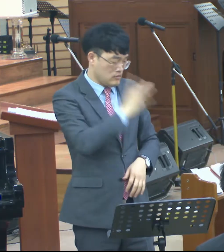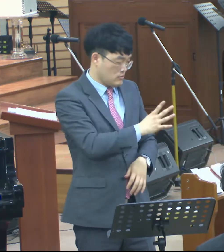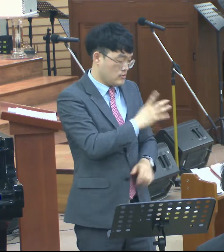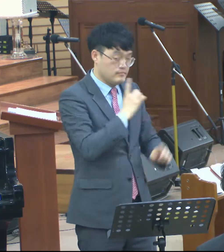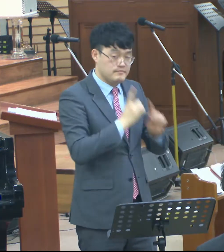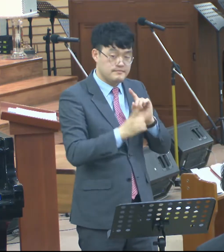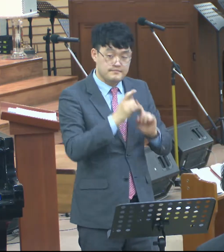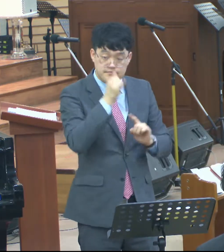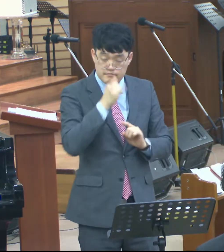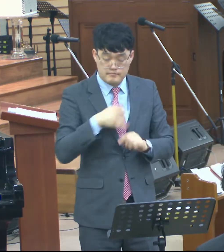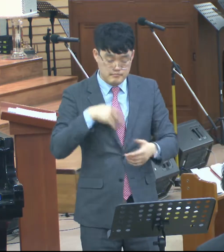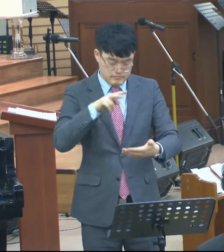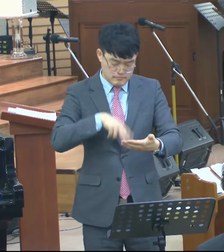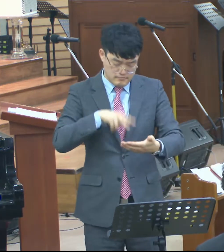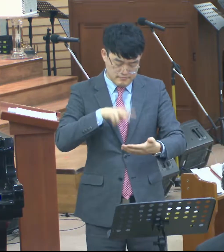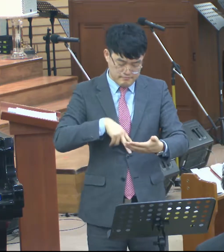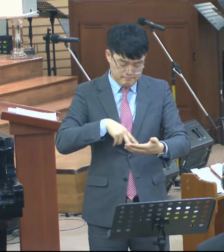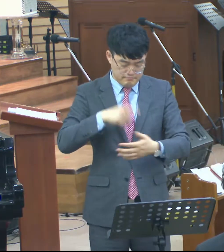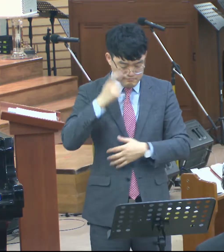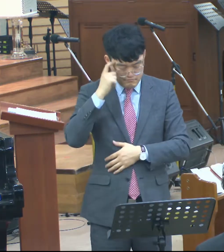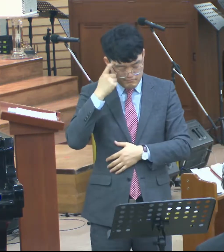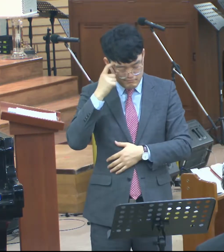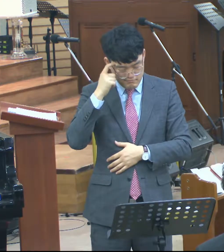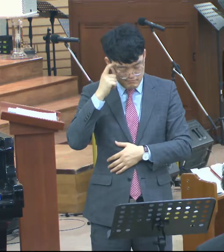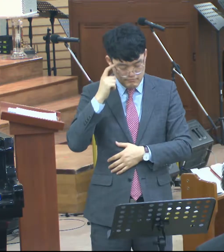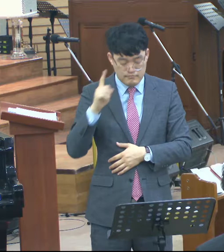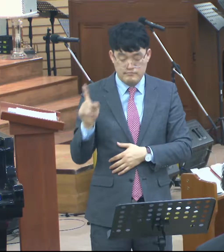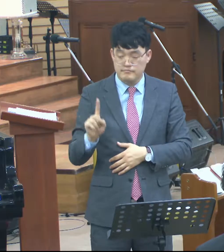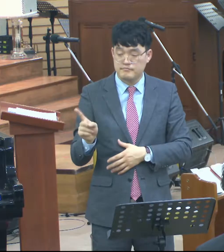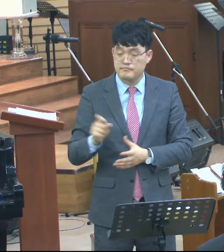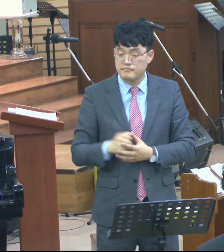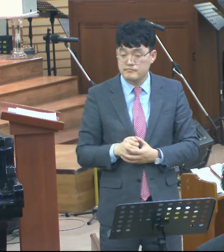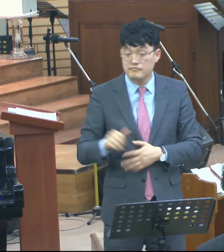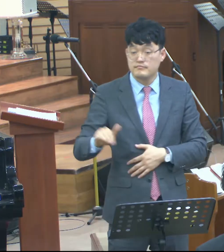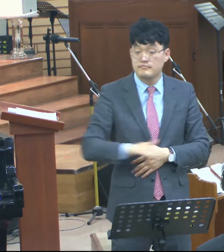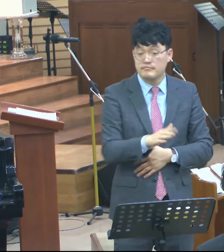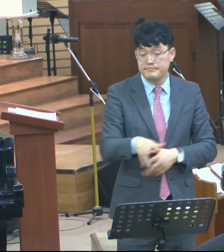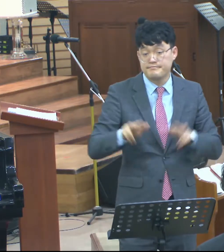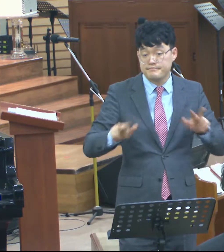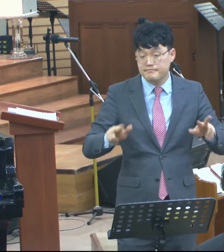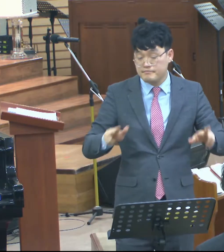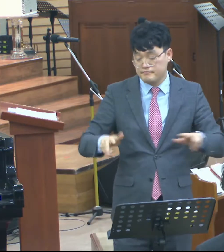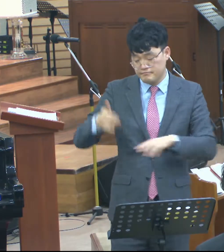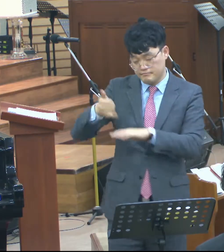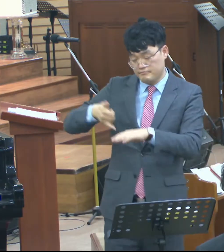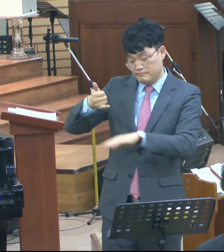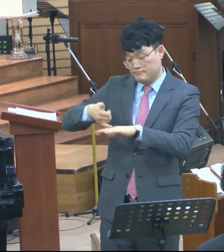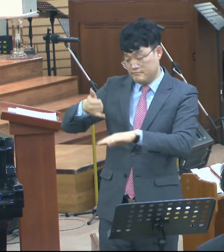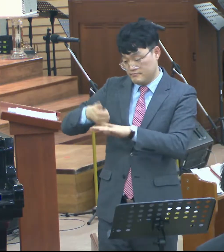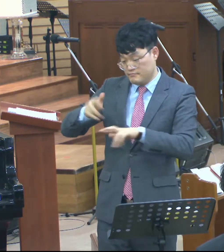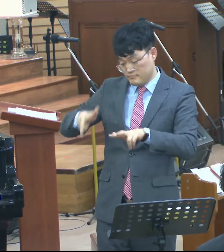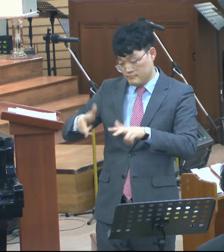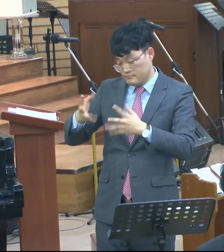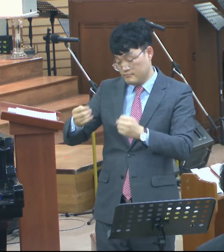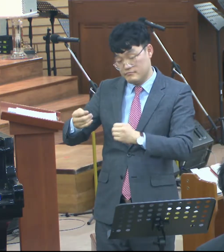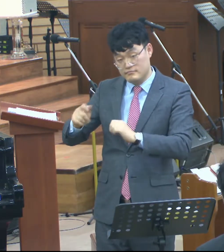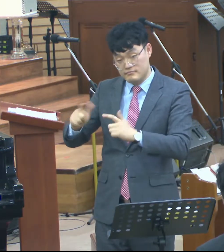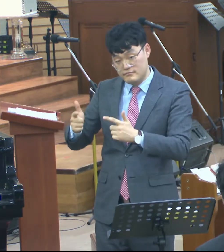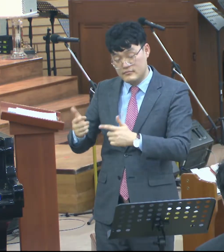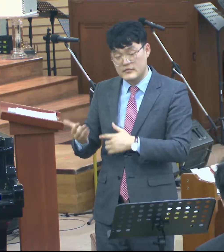저는 이 말씀을 보면서 많은 생각을 했어요. 우리가 다 농사를 지금 산업혁명이 일어나 있기 전에 우리가 태어나서 다 농사를 짓는다고